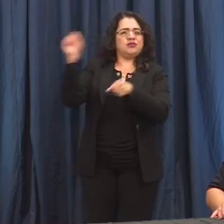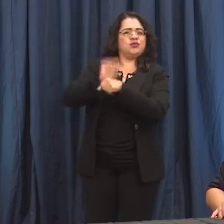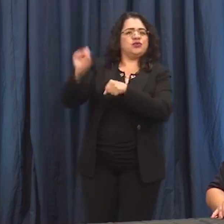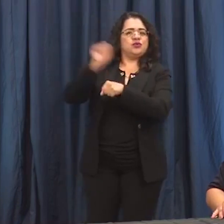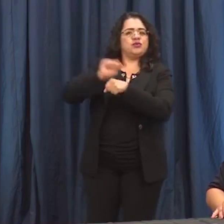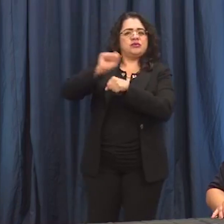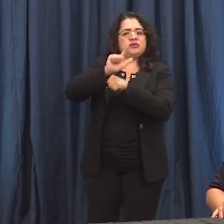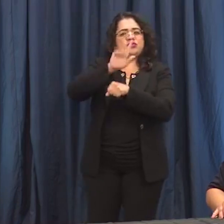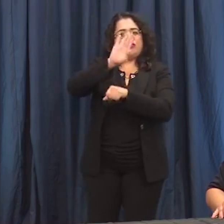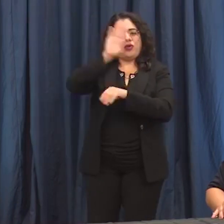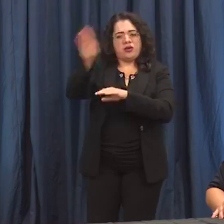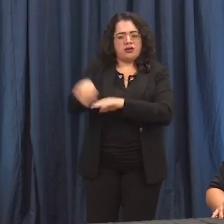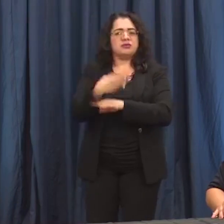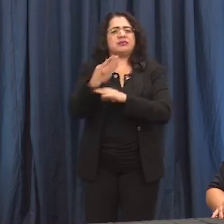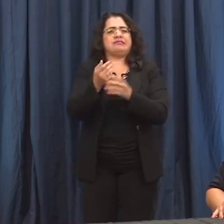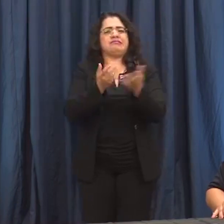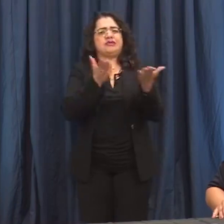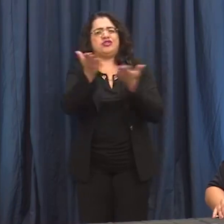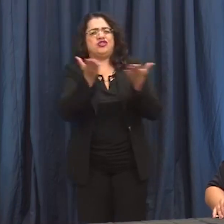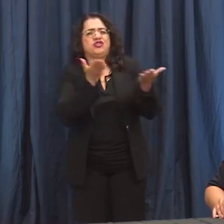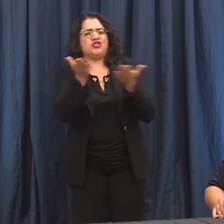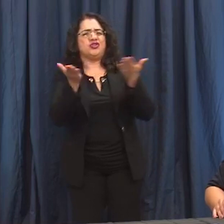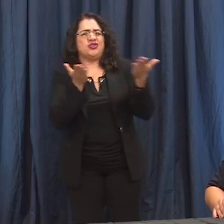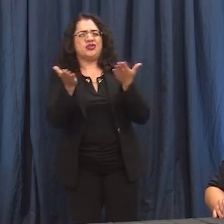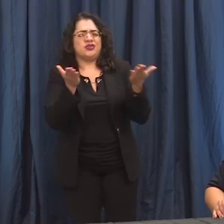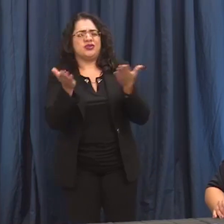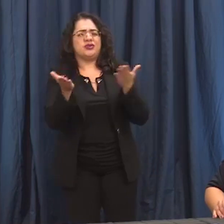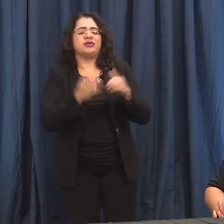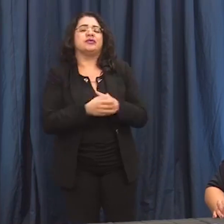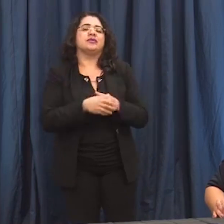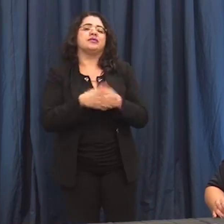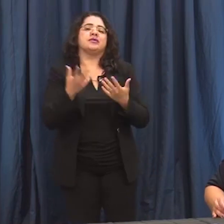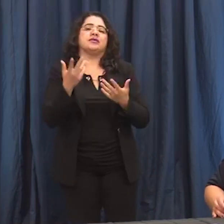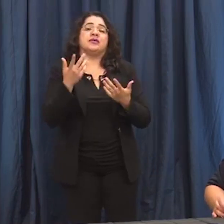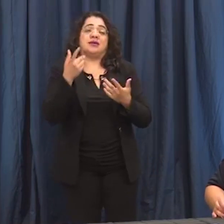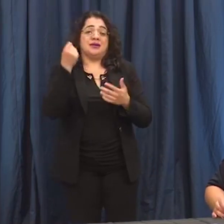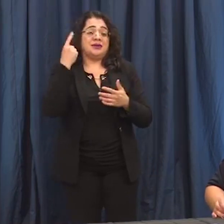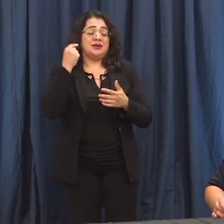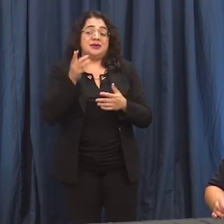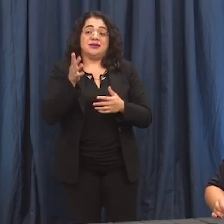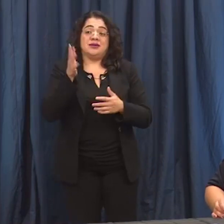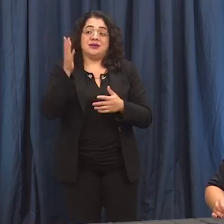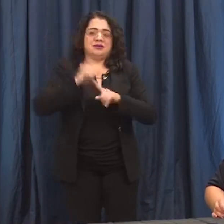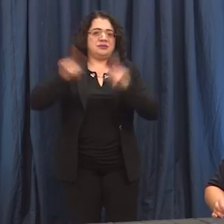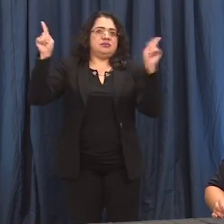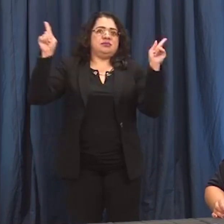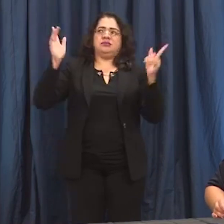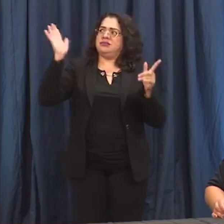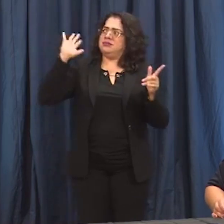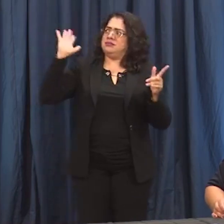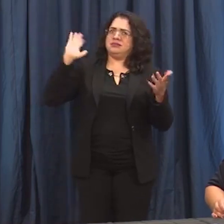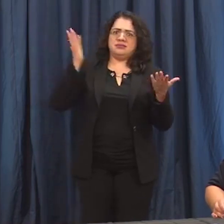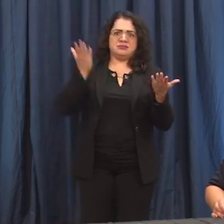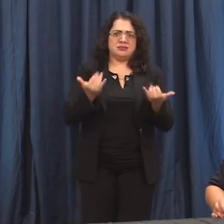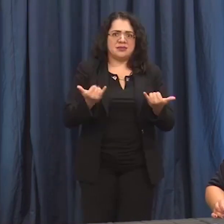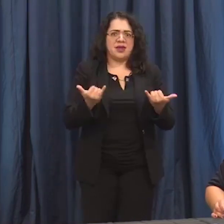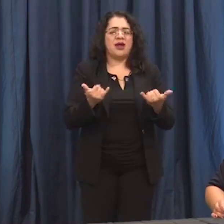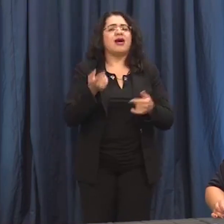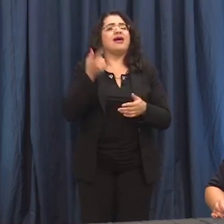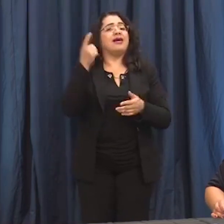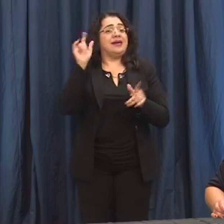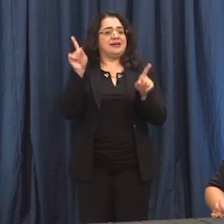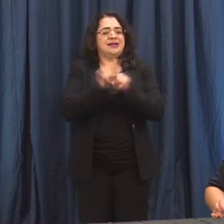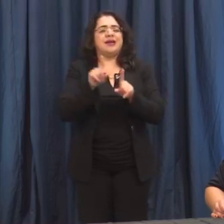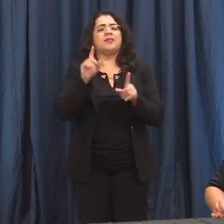esta pandemia y seguimos navegando juntos por esta crisis sin precedentes. Hace un par de semanas compartimos unos análisis de